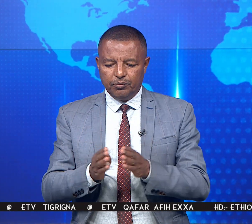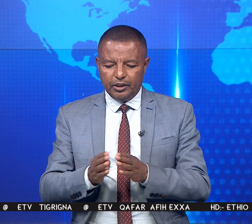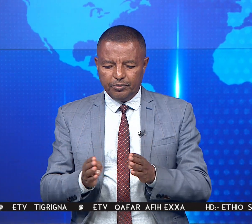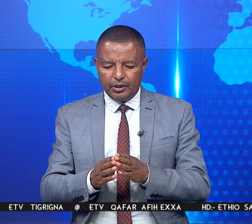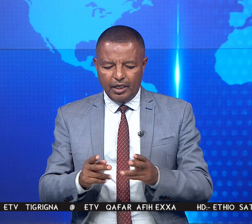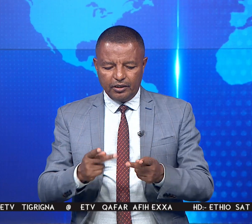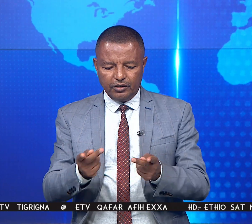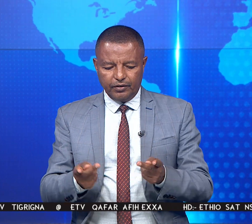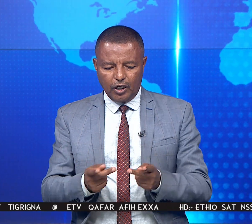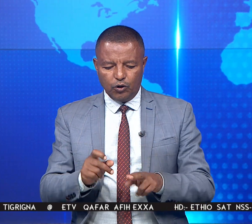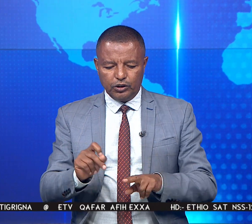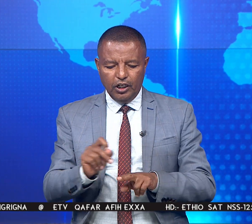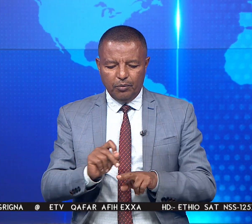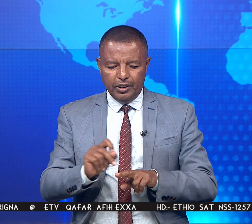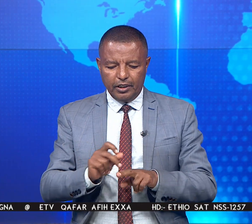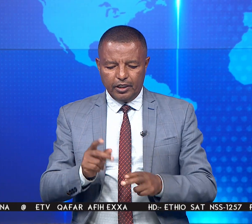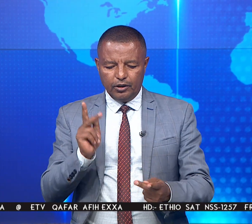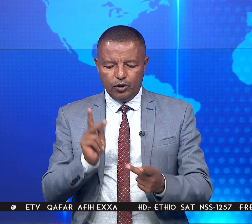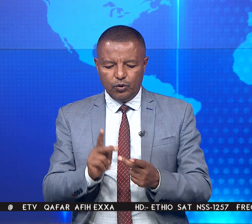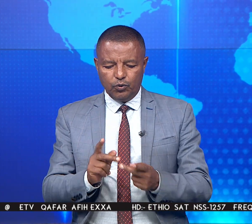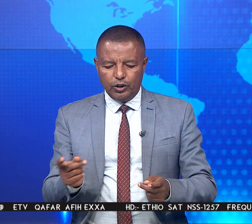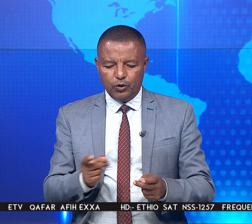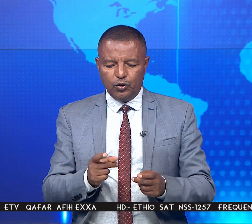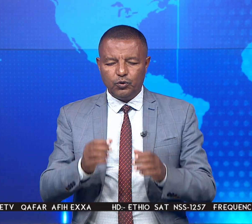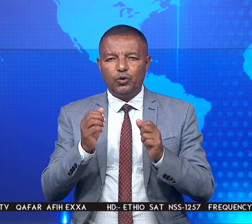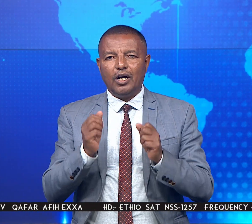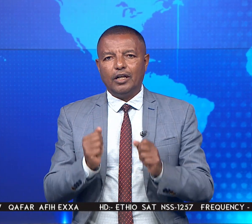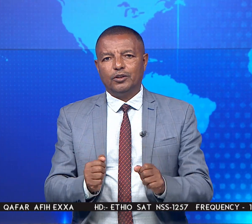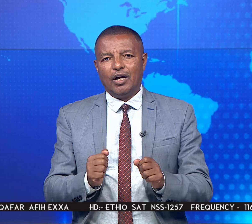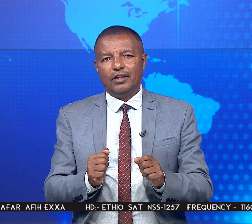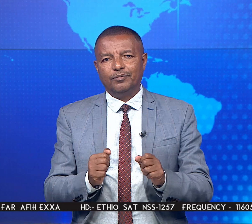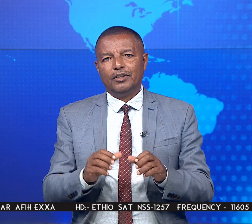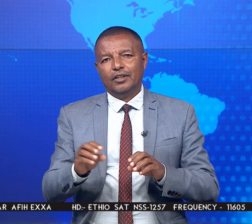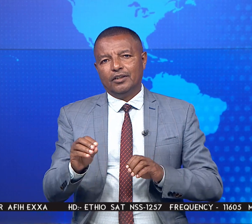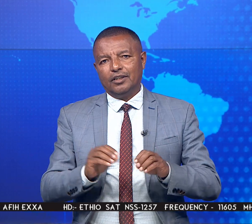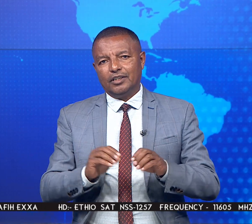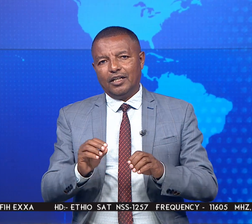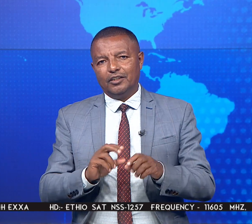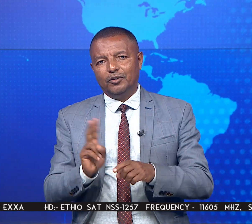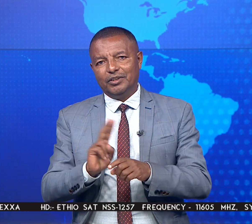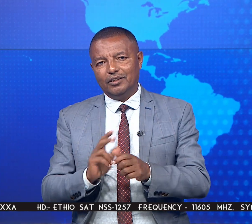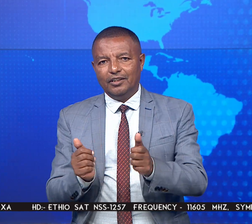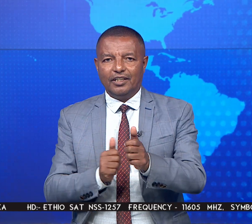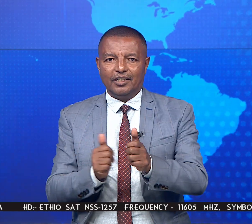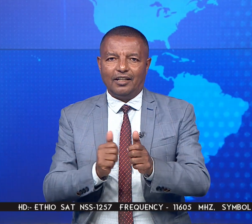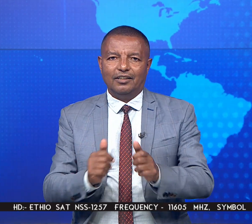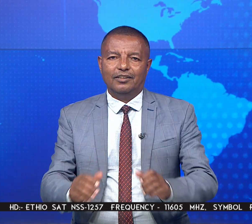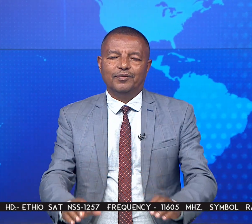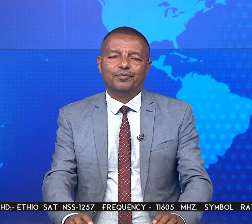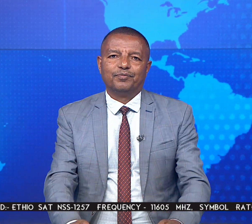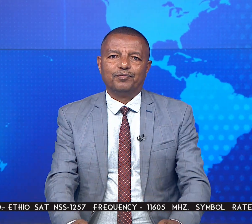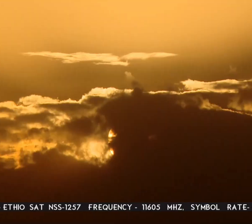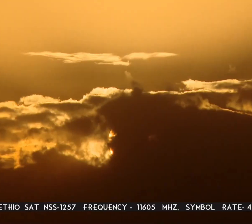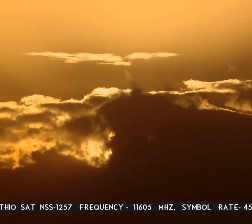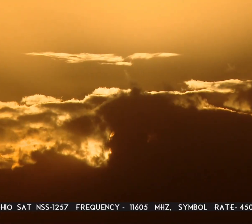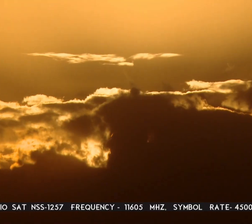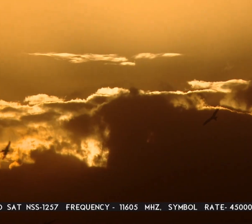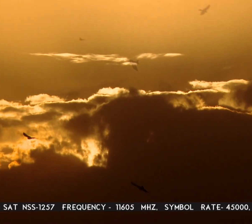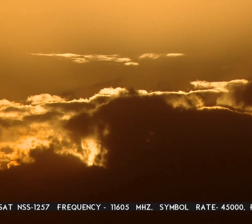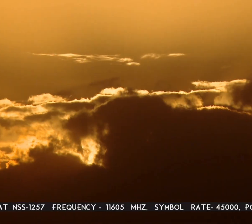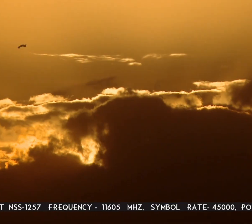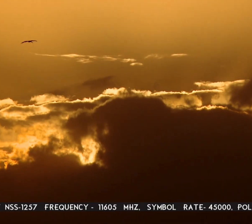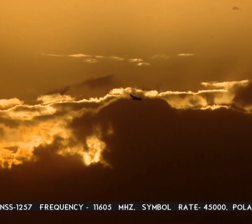የማህበረሰብ መሰብሰቢያ ስፍራዎች በድሬ እውን እንዲሆኑ አስችሏል። ተንቀሳቃሽ ምስል እንከታተል።